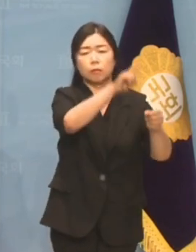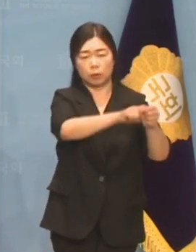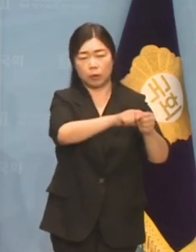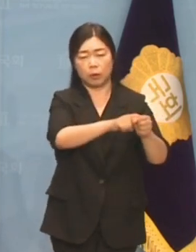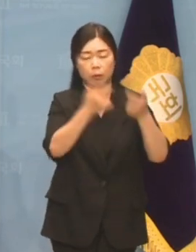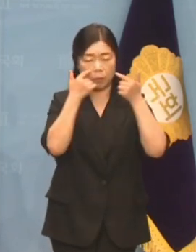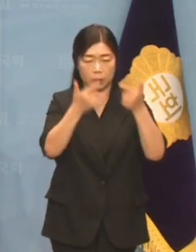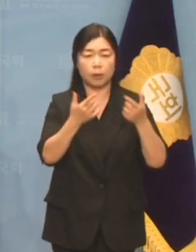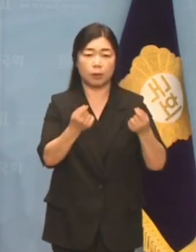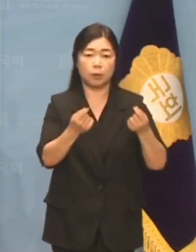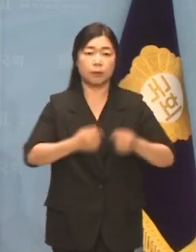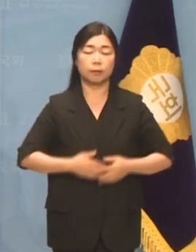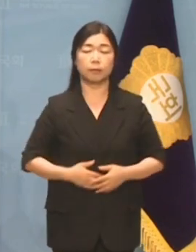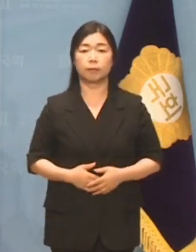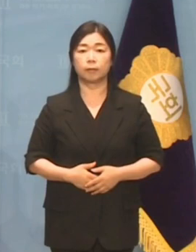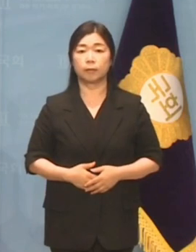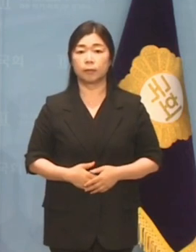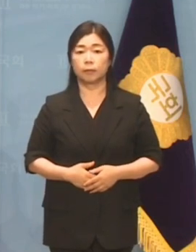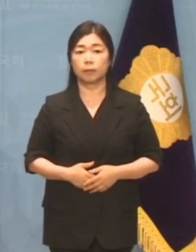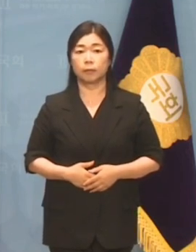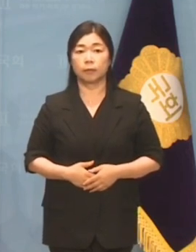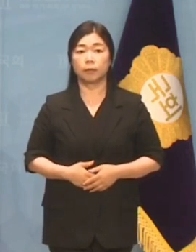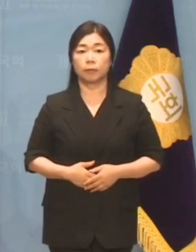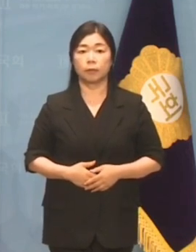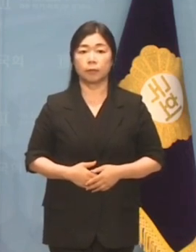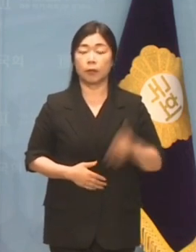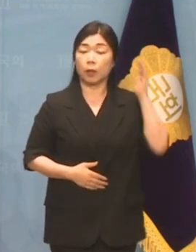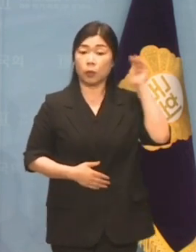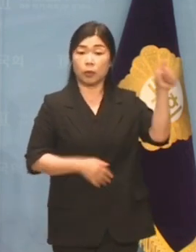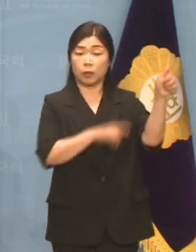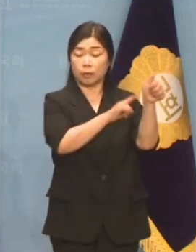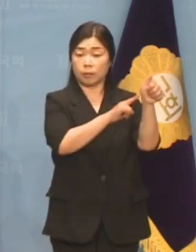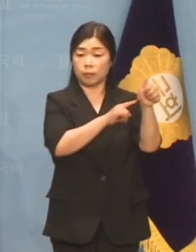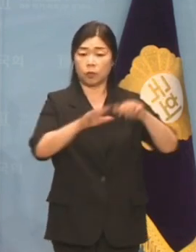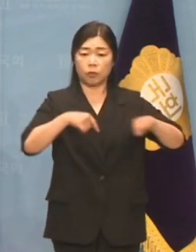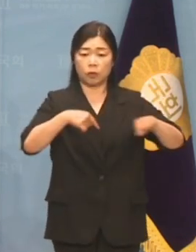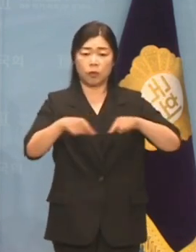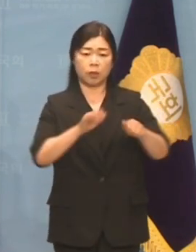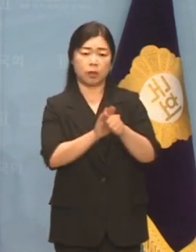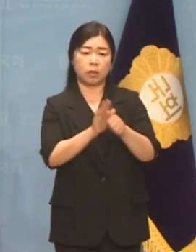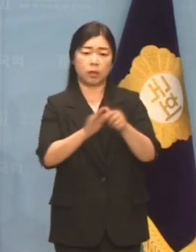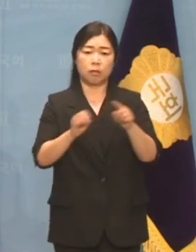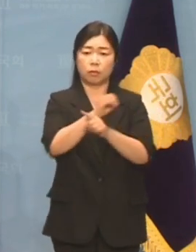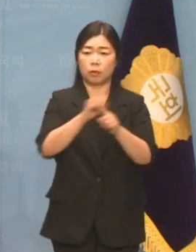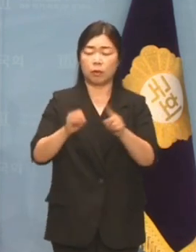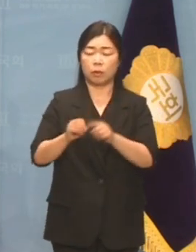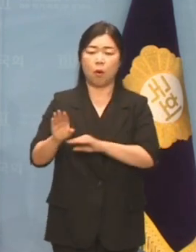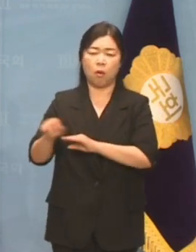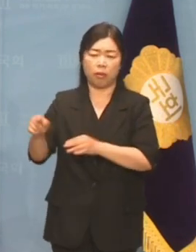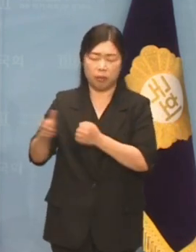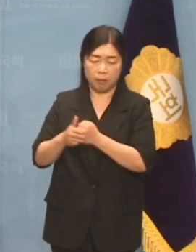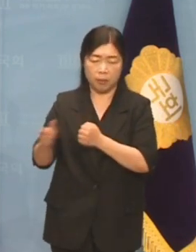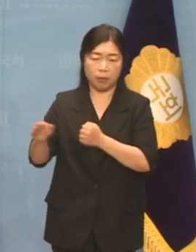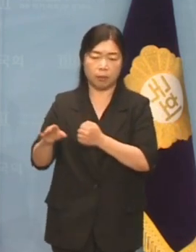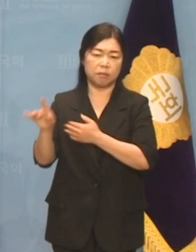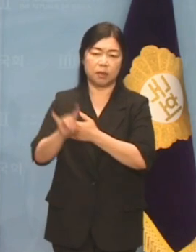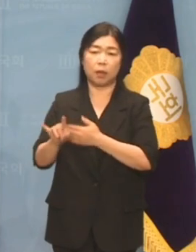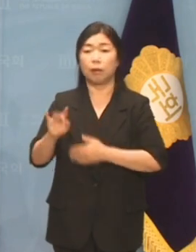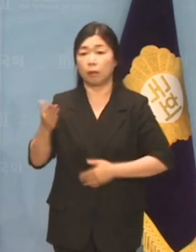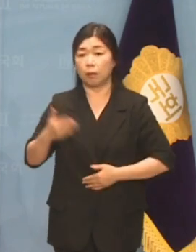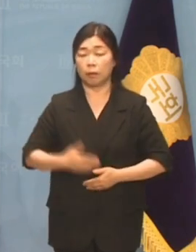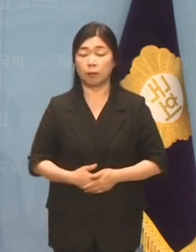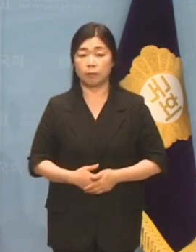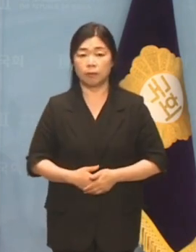위한 신호탄입니다. 윤 대통령이 낮은 국정수행 지지율을 언론 탓으로 돌리고